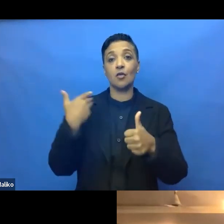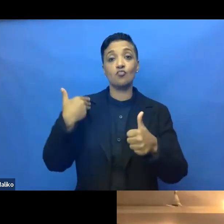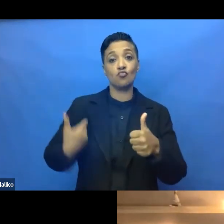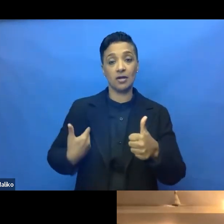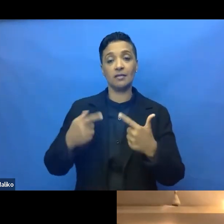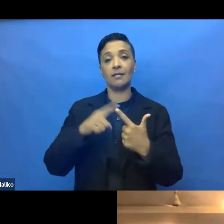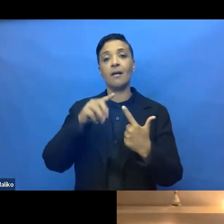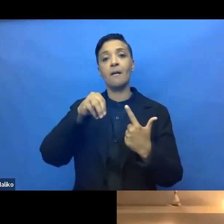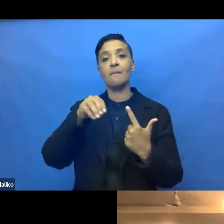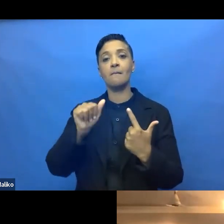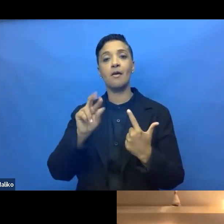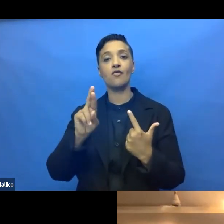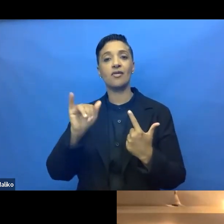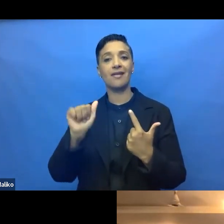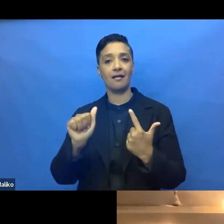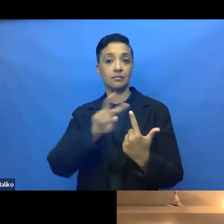partie de ces remarques. J'aimerais